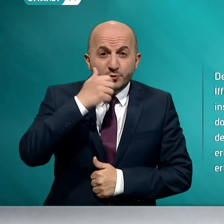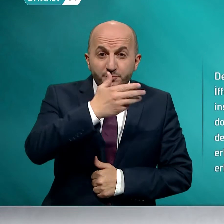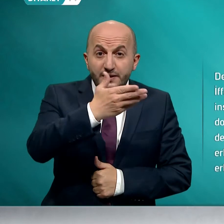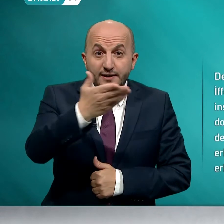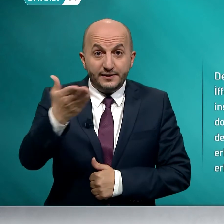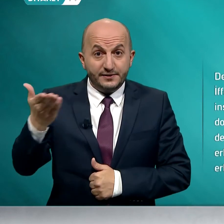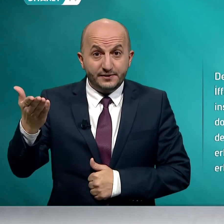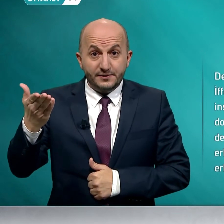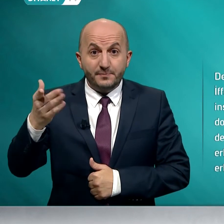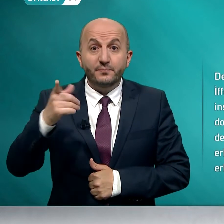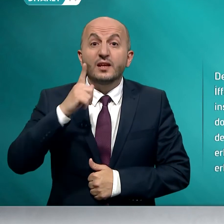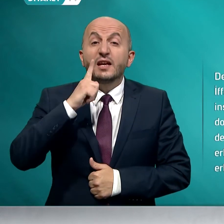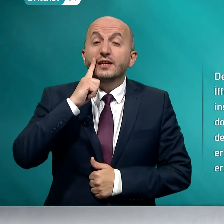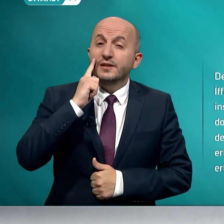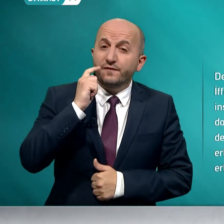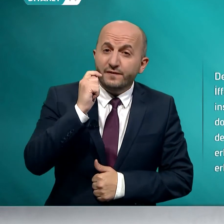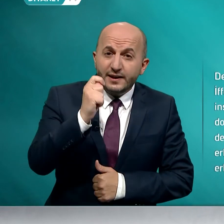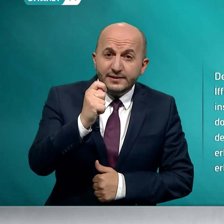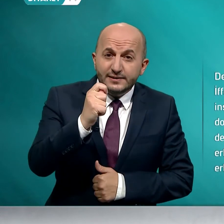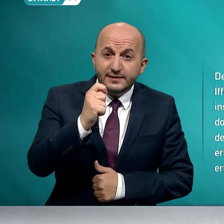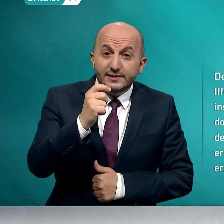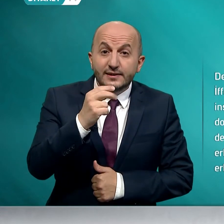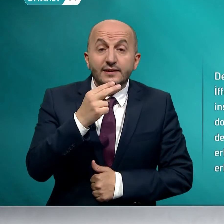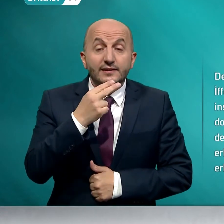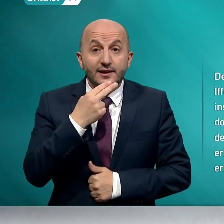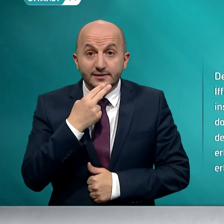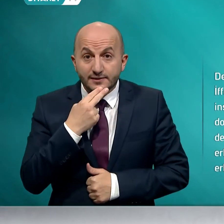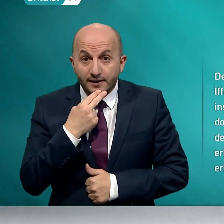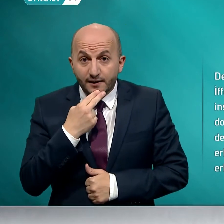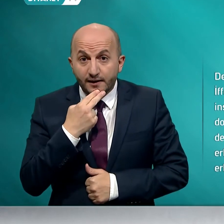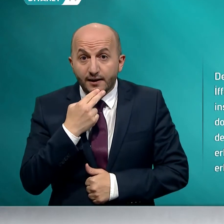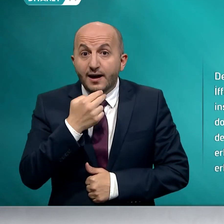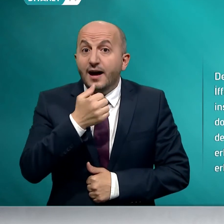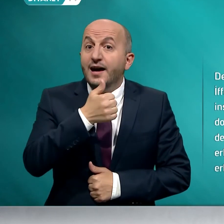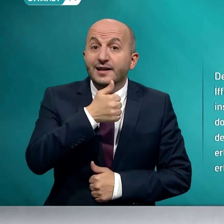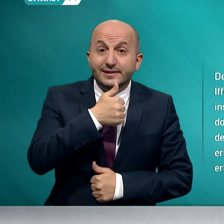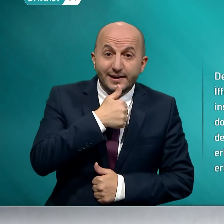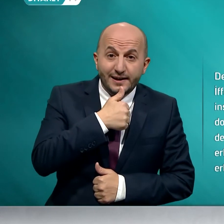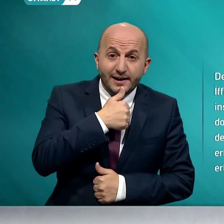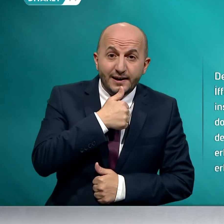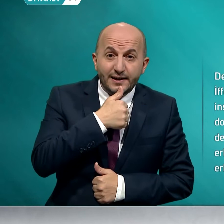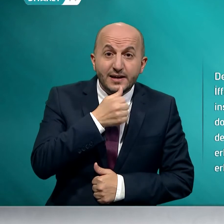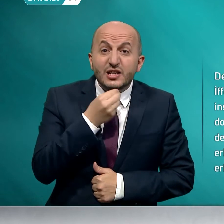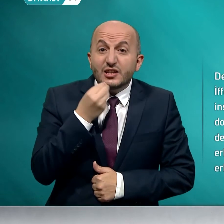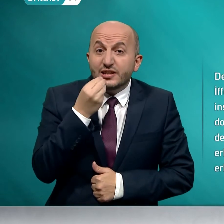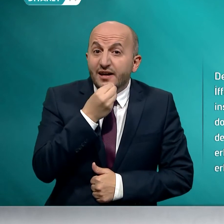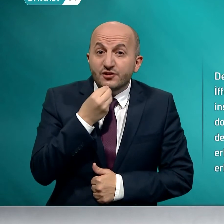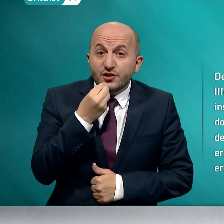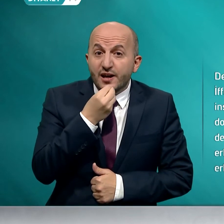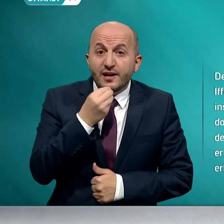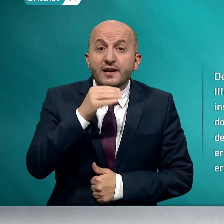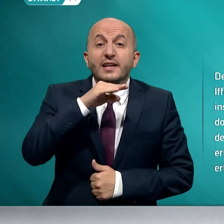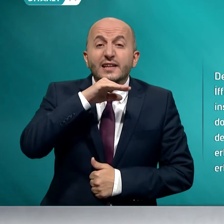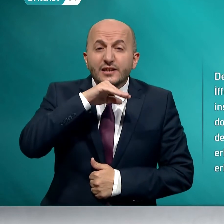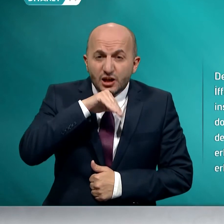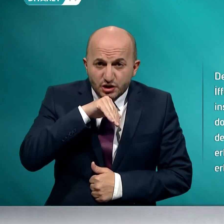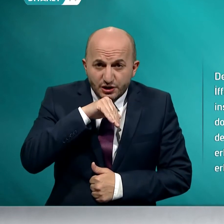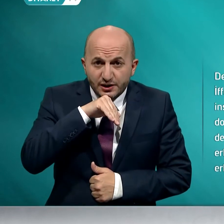Değerli müminler, iffet kadına, erkeğe,